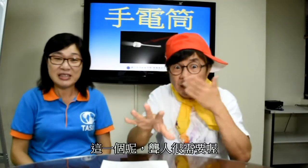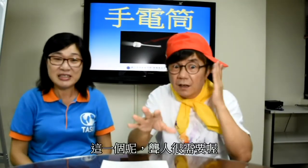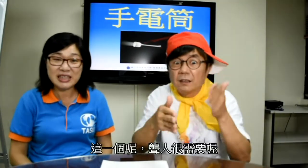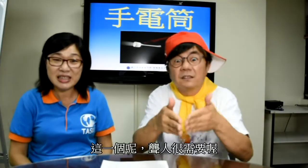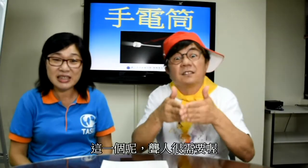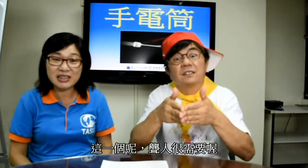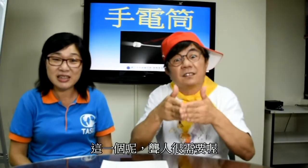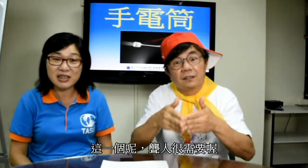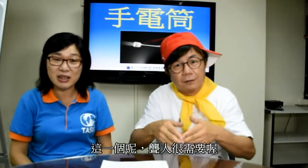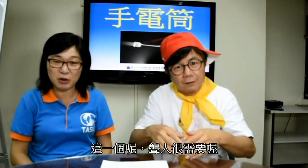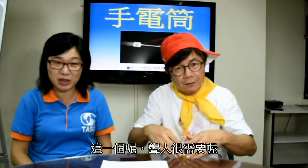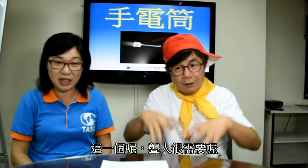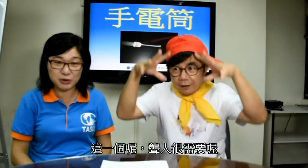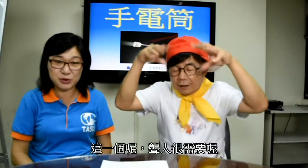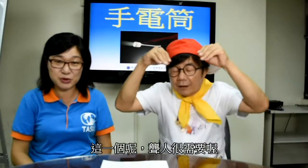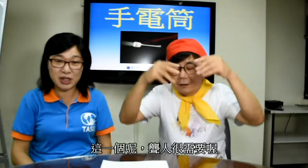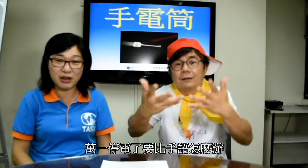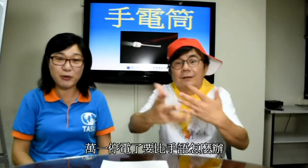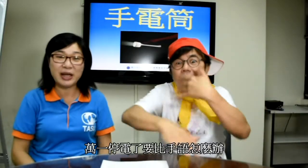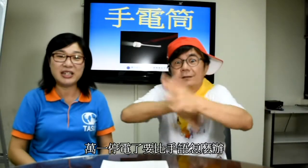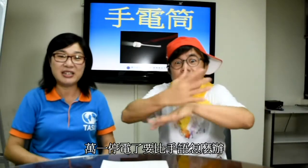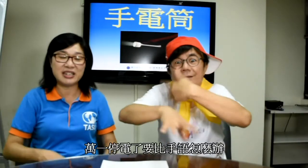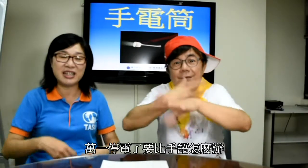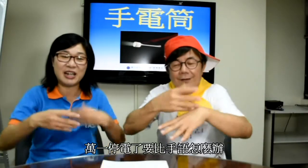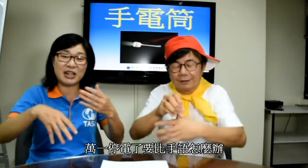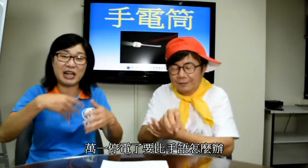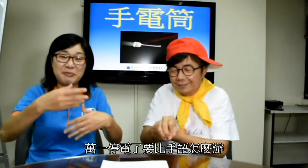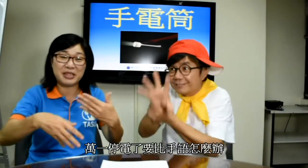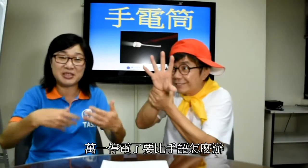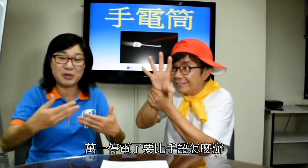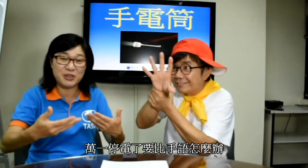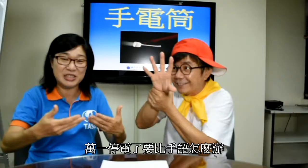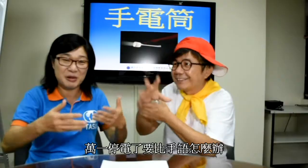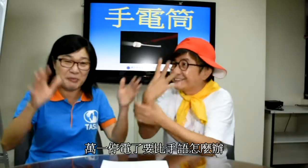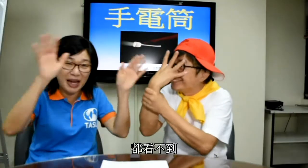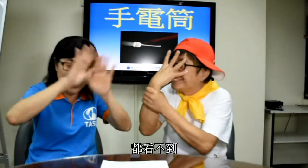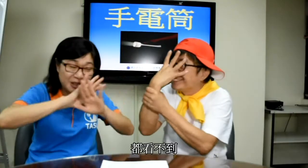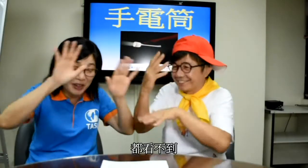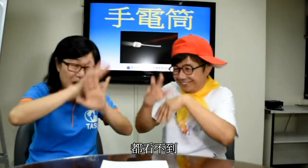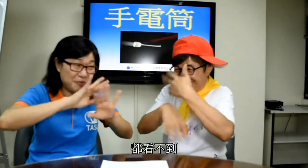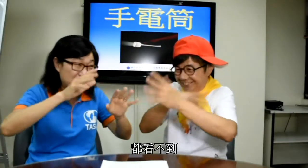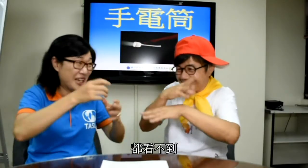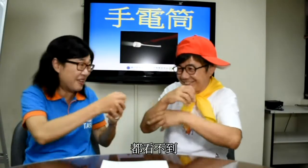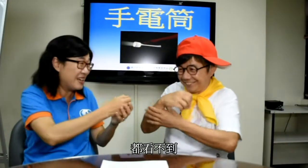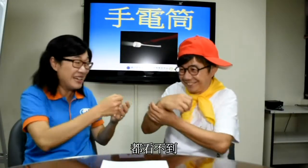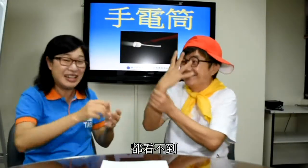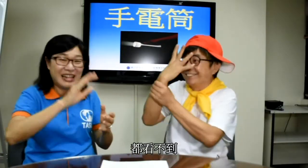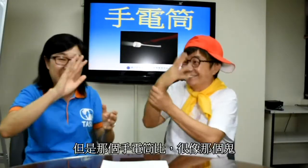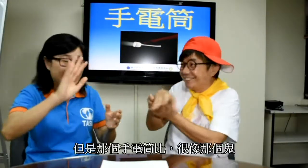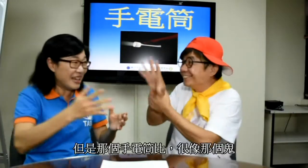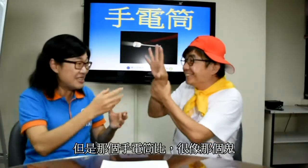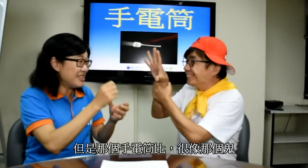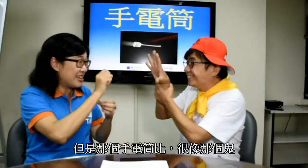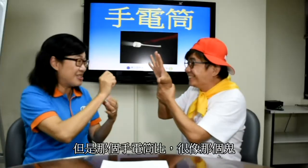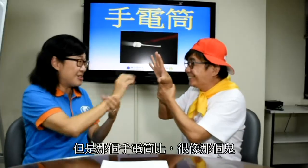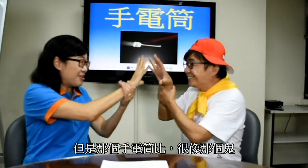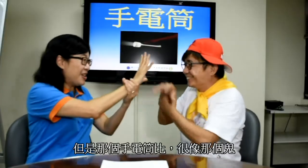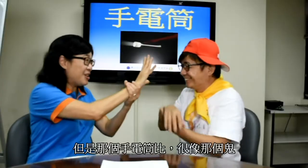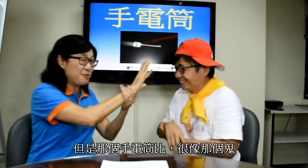这一个呢，聋人很需要，万一停电了要比手语怎么办，都看不到，但是那个手电筒比